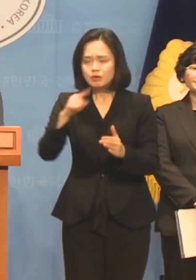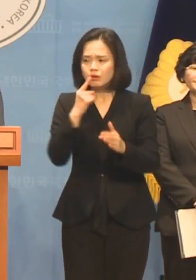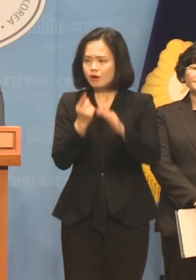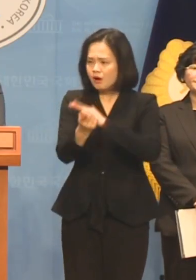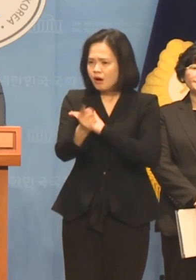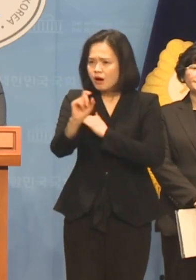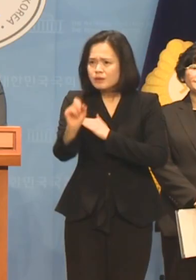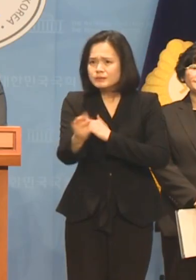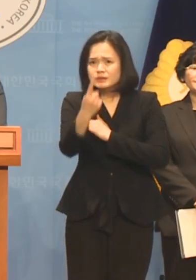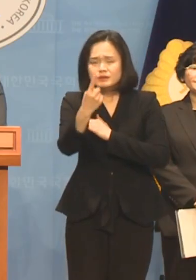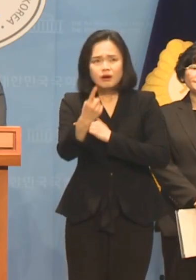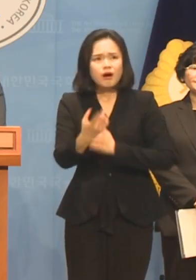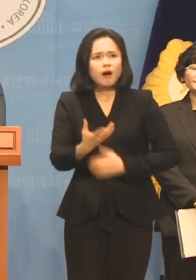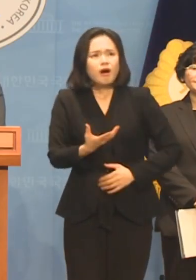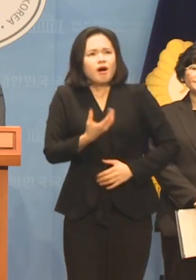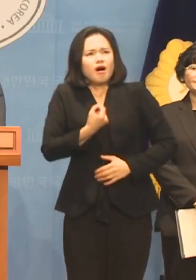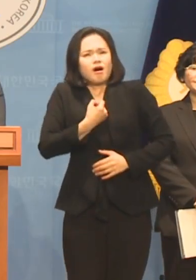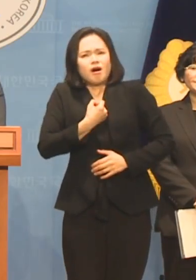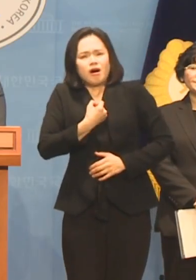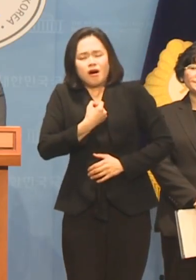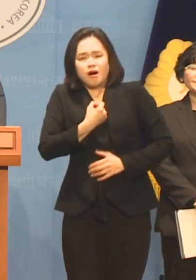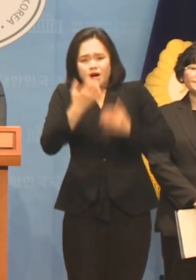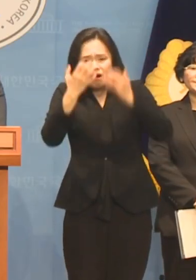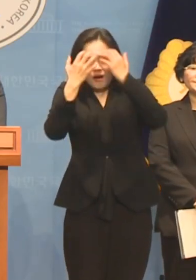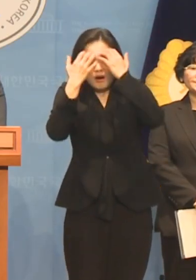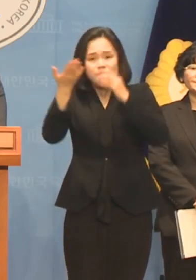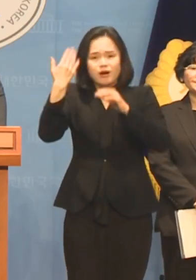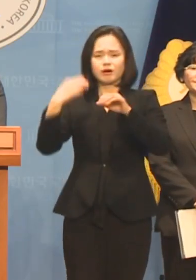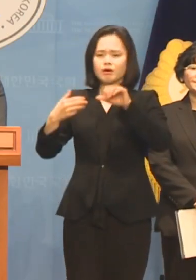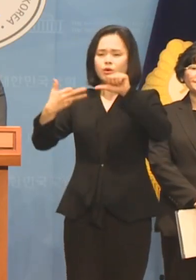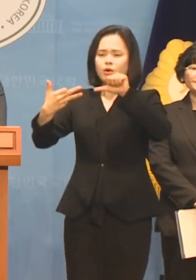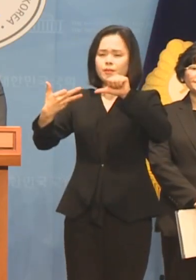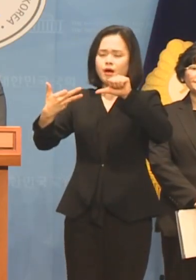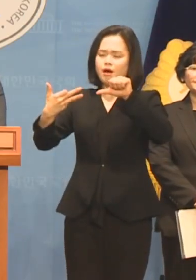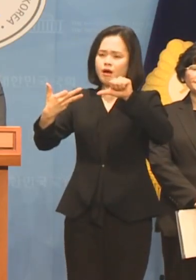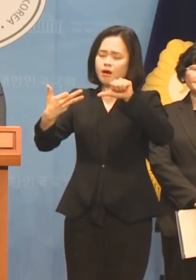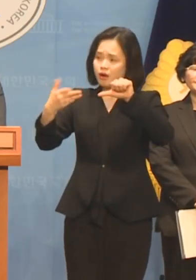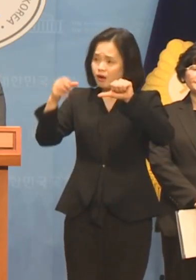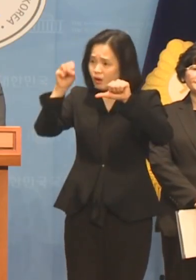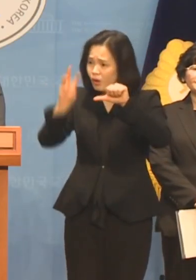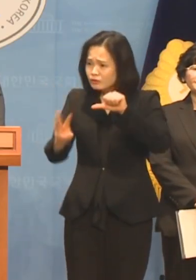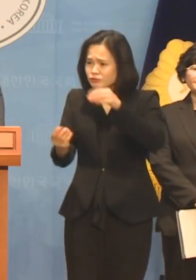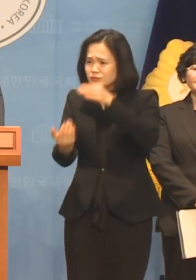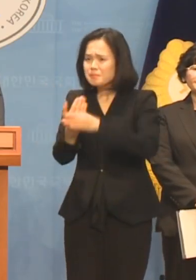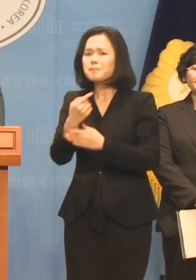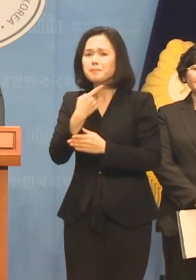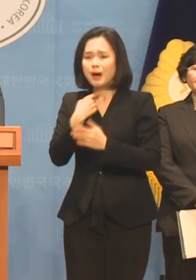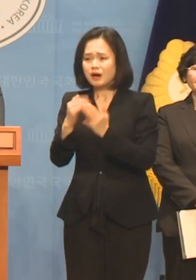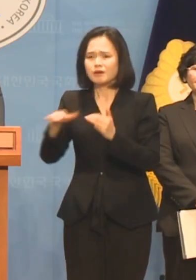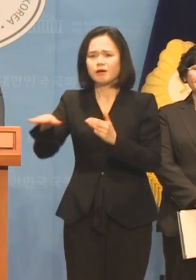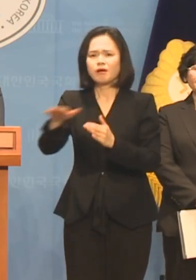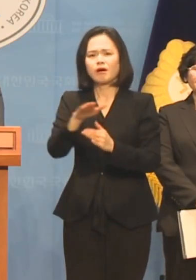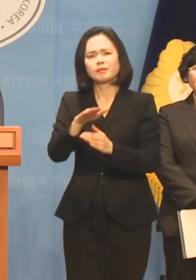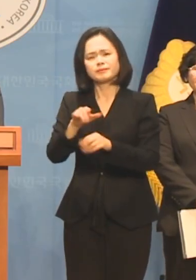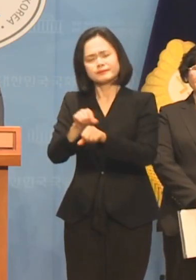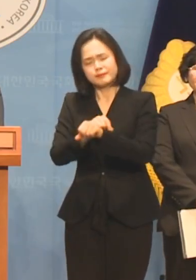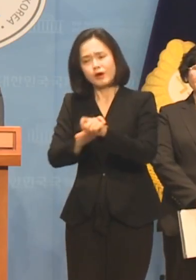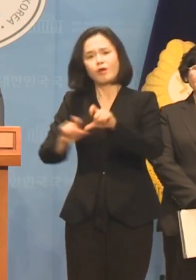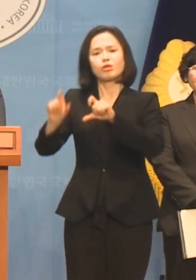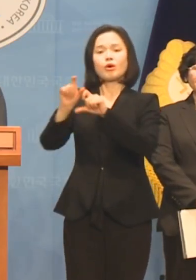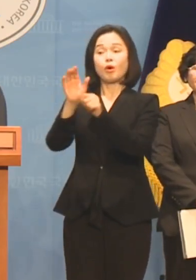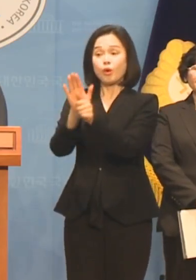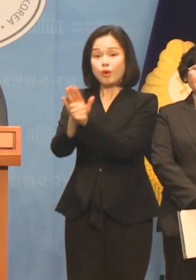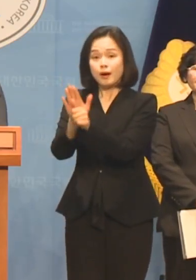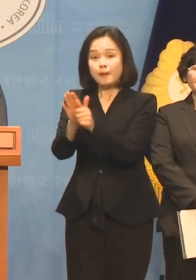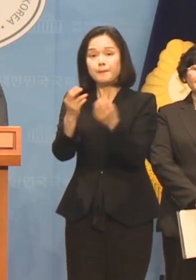받았을 비상계엄과 5.18 민주화운동을 직접 겪은 당사자들과 세대들의 초점을 둔 특별한 조치를 마련해야